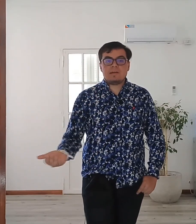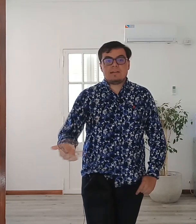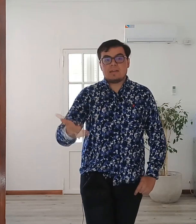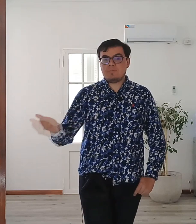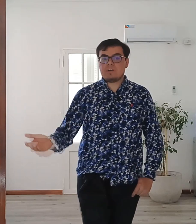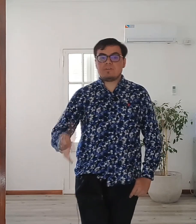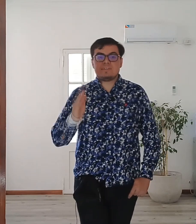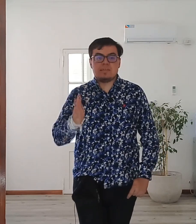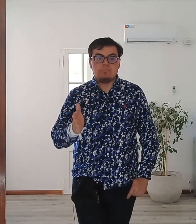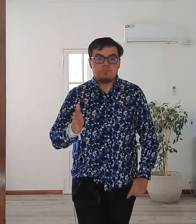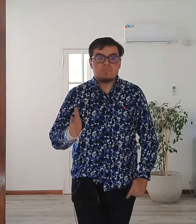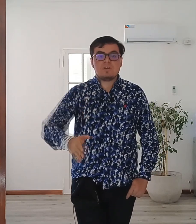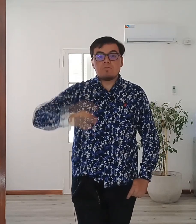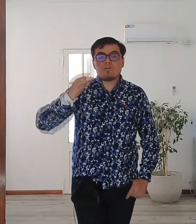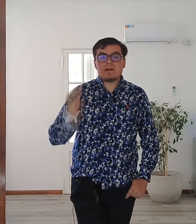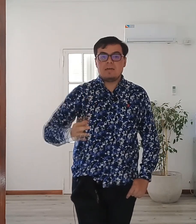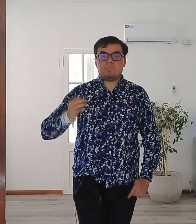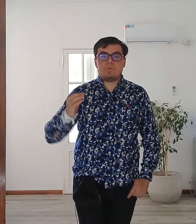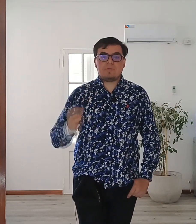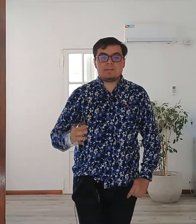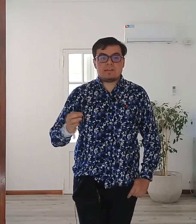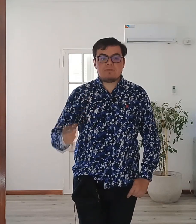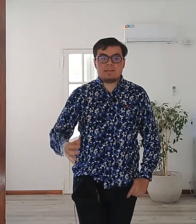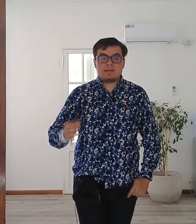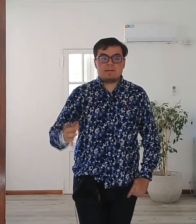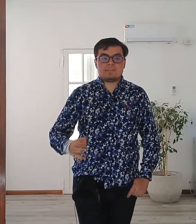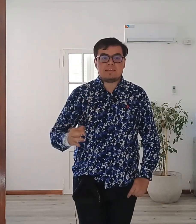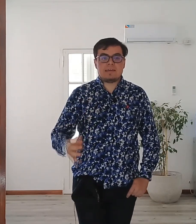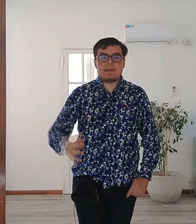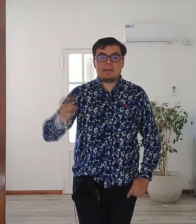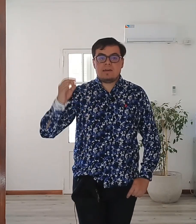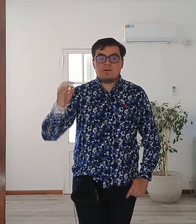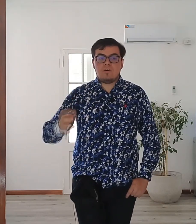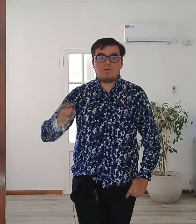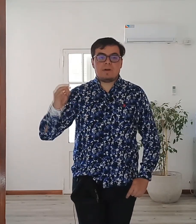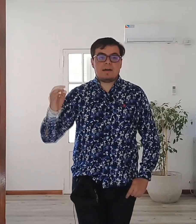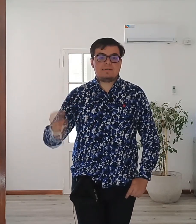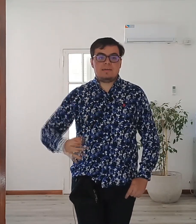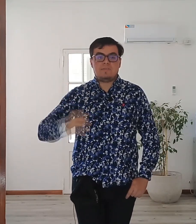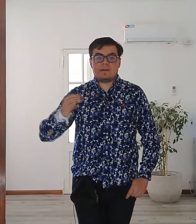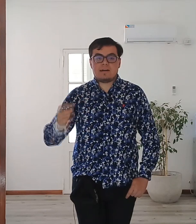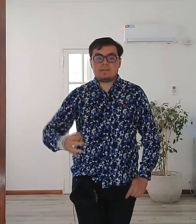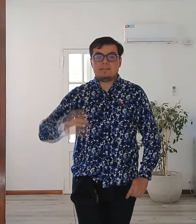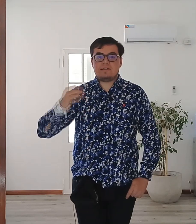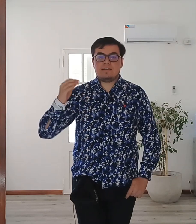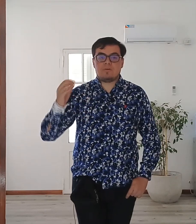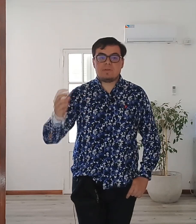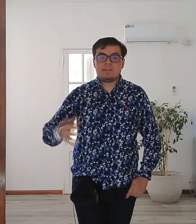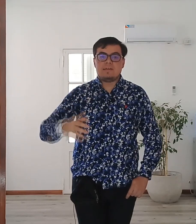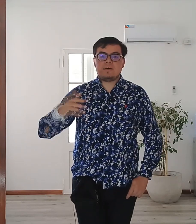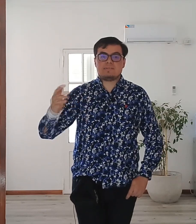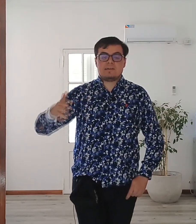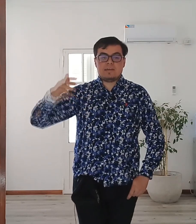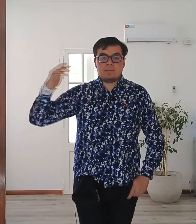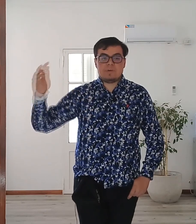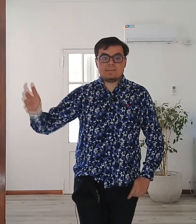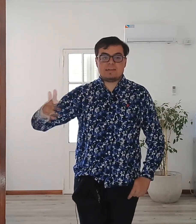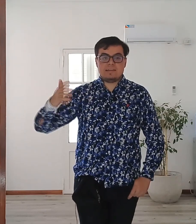La respuesta corta es sí. Cuando la ley de propiedad intelectual establece que obras artísticas, artísticas y comprendidas, y empieza a